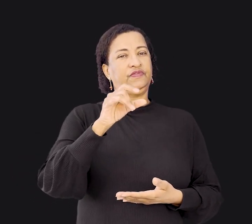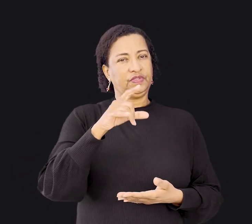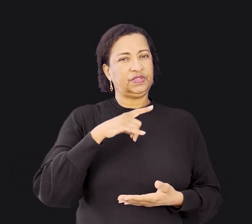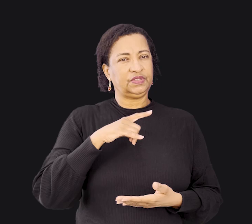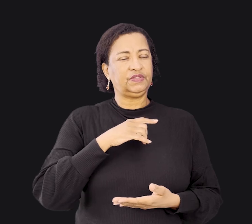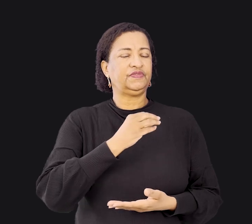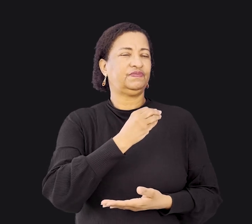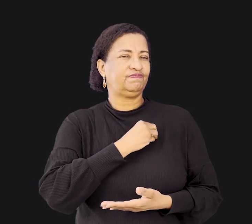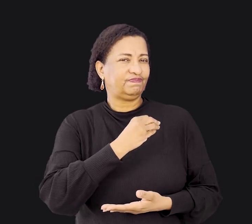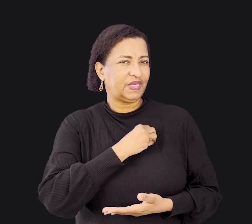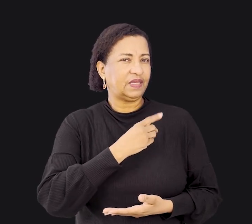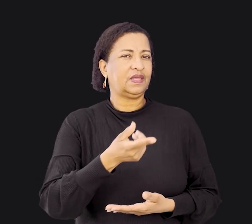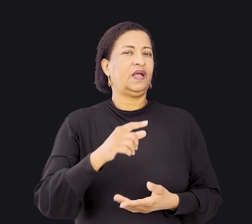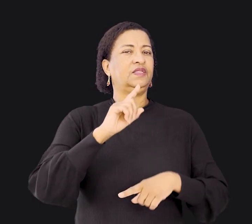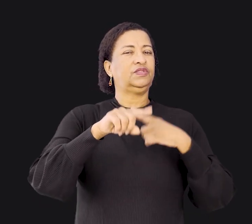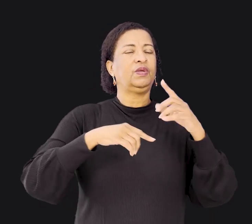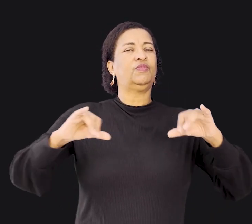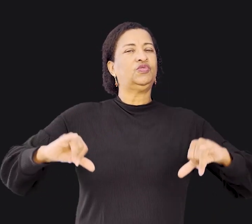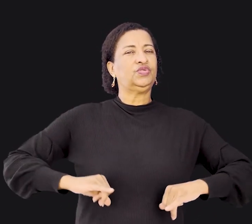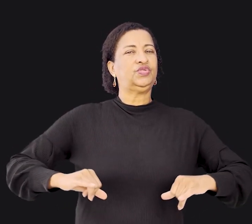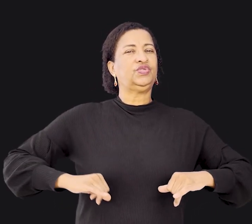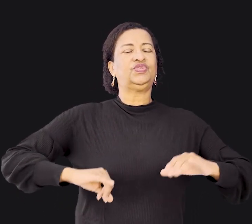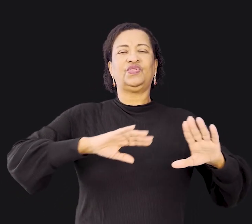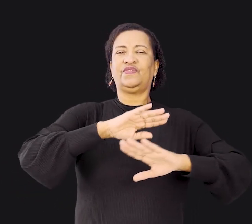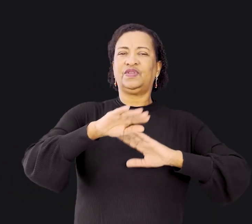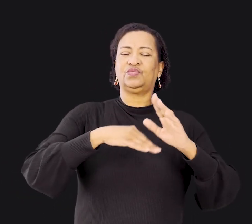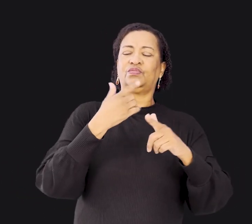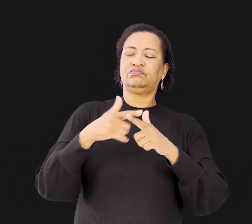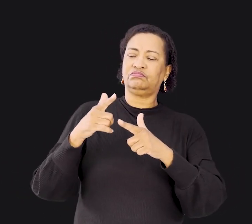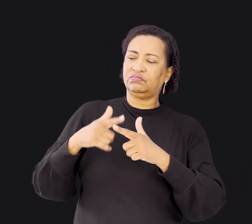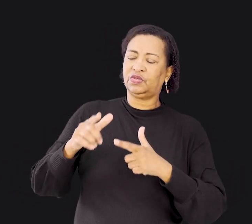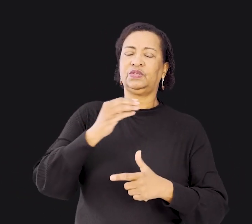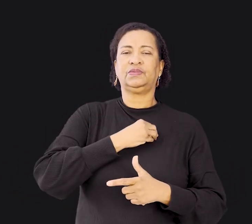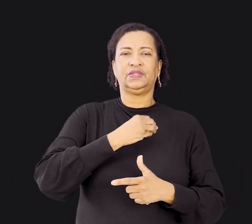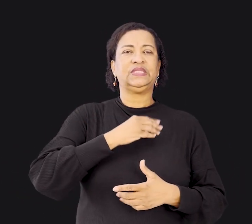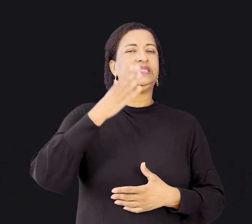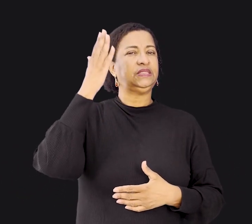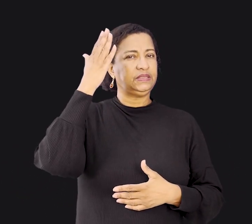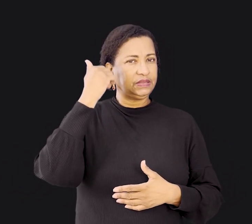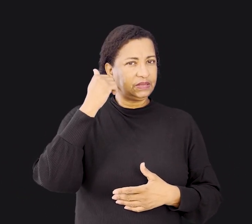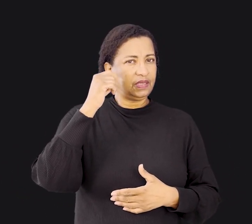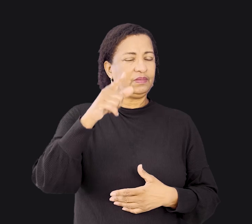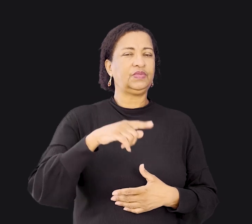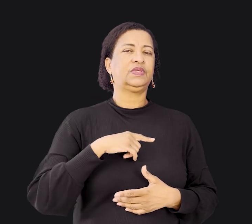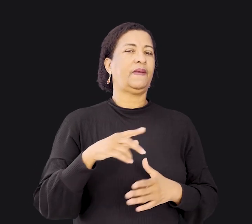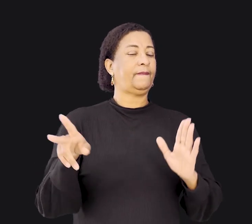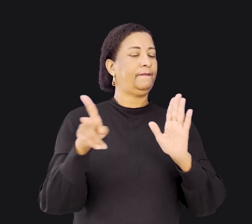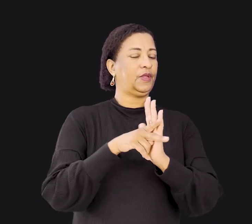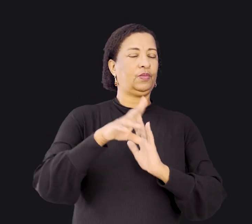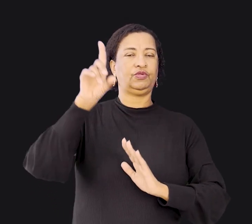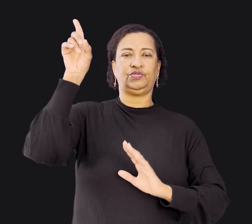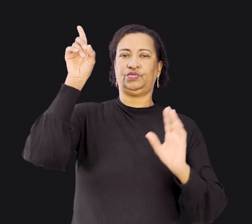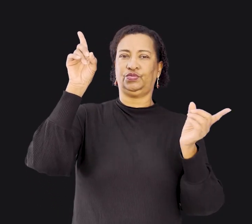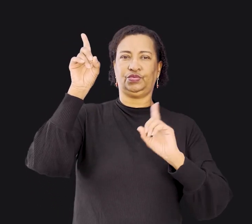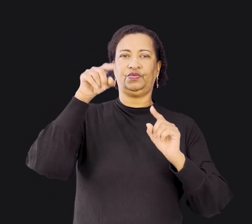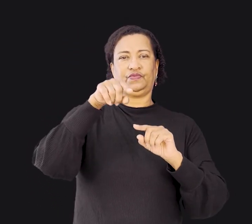pecar e depois sofrer todas as consequências do pecado, saiba que este enredo não vem de Deus. Você precisa